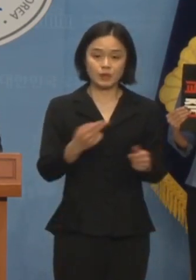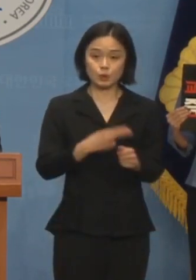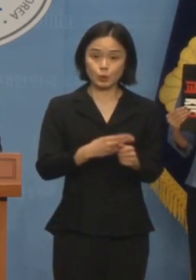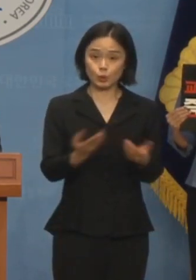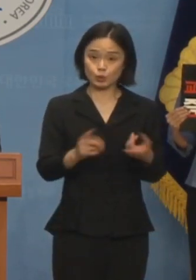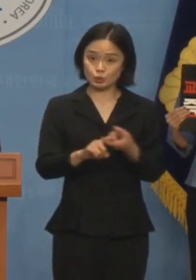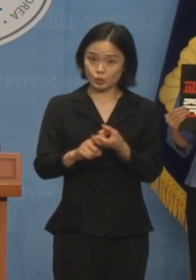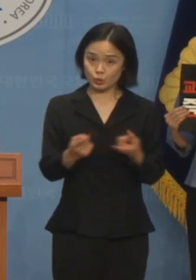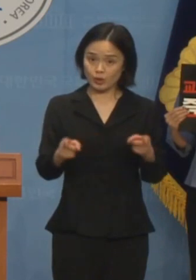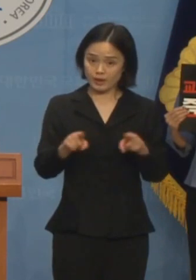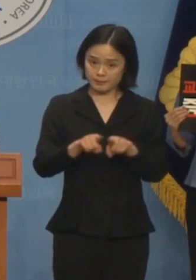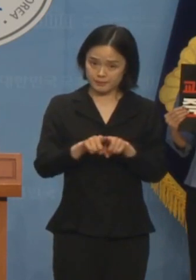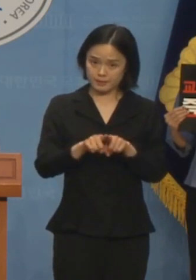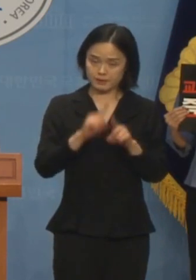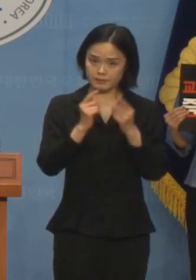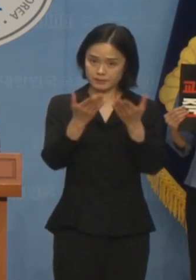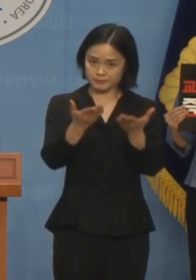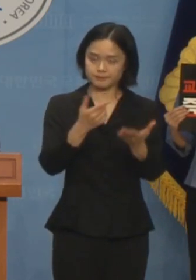읽도록 하겠습니다.